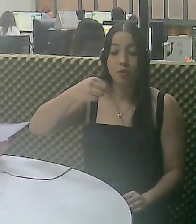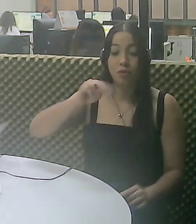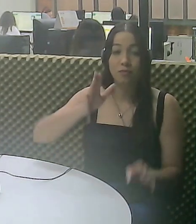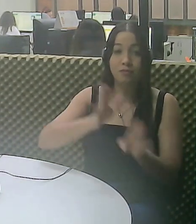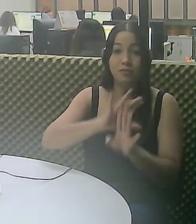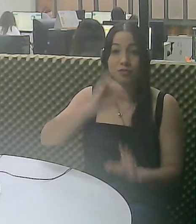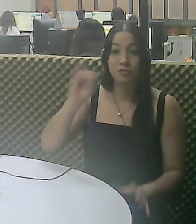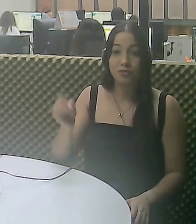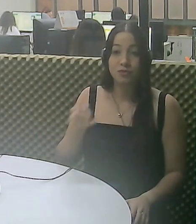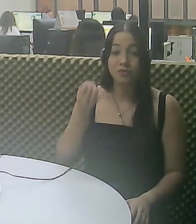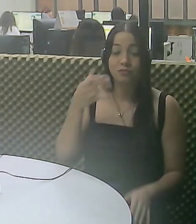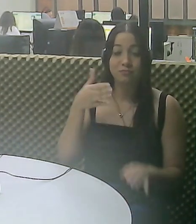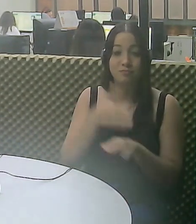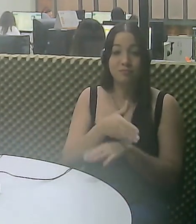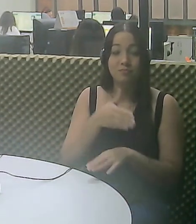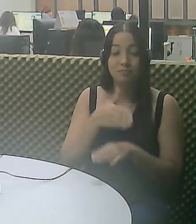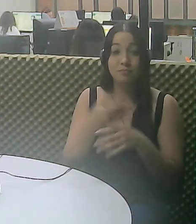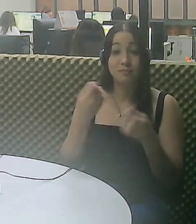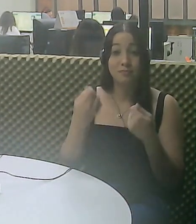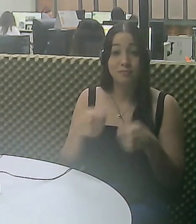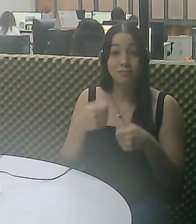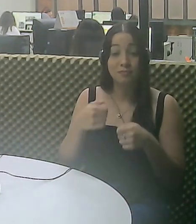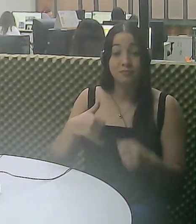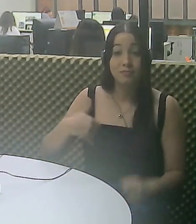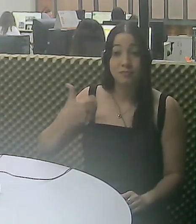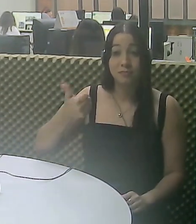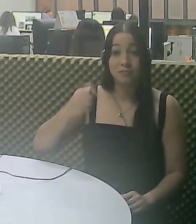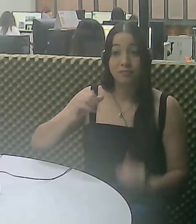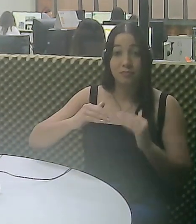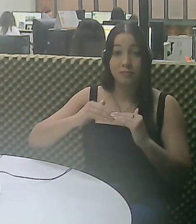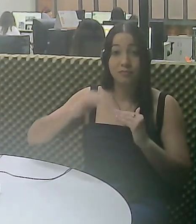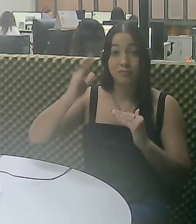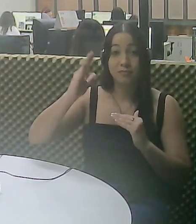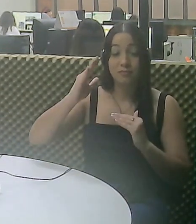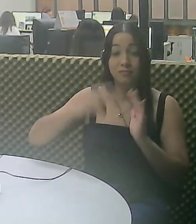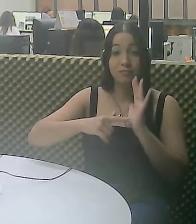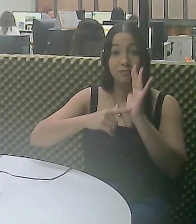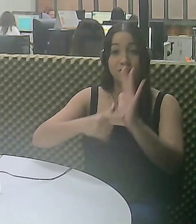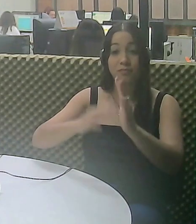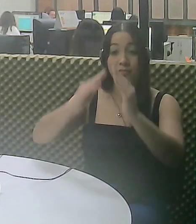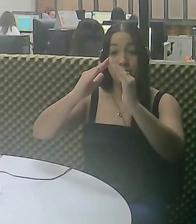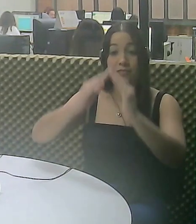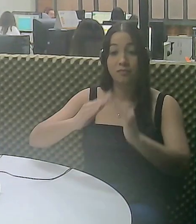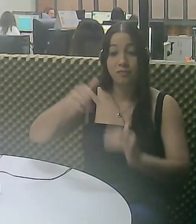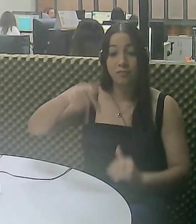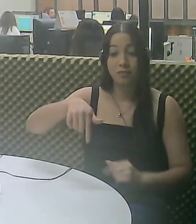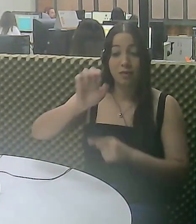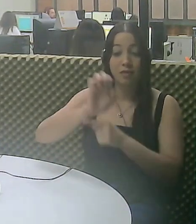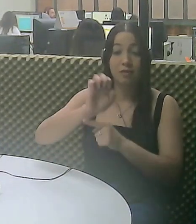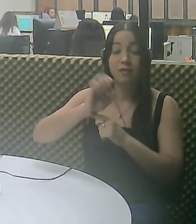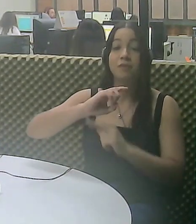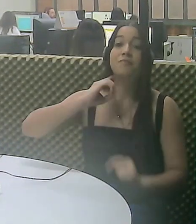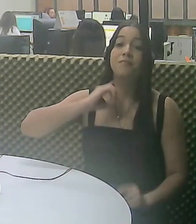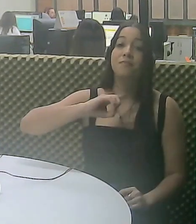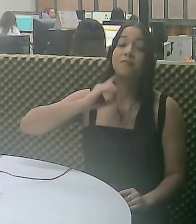janeiro. Para participar, é preciso ser maior de 18 anos e comprovar residência no estado de Minas